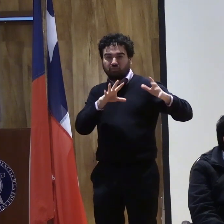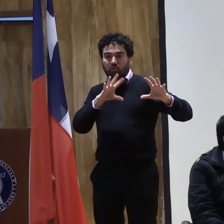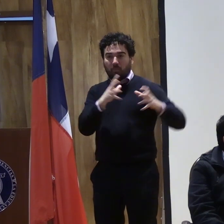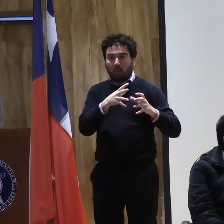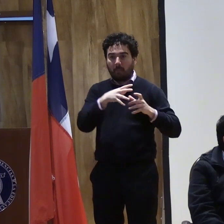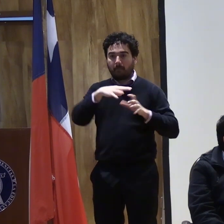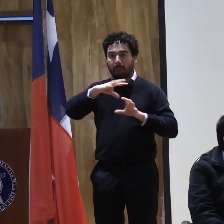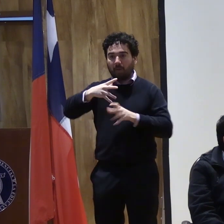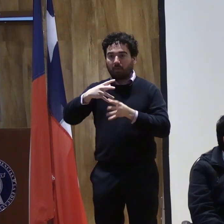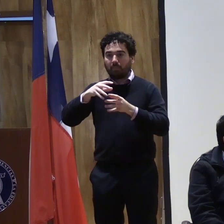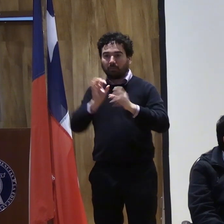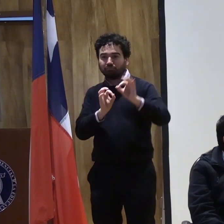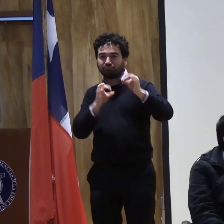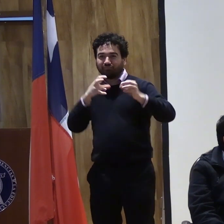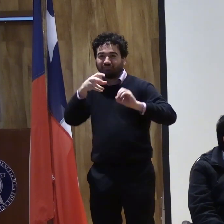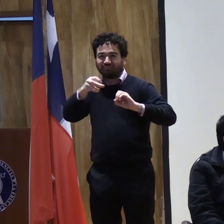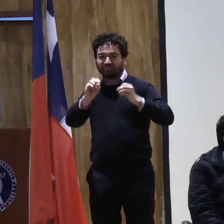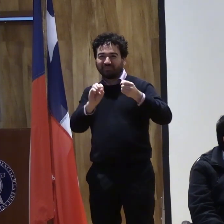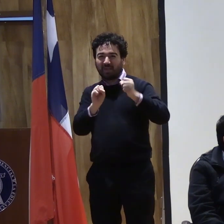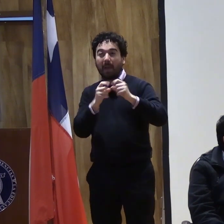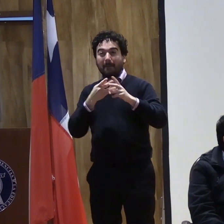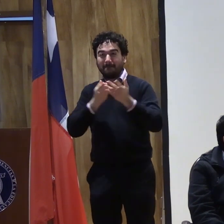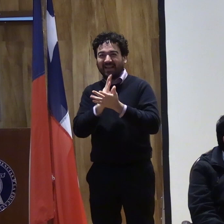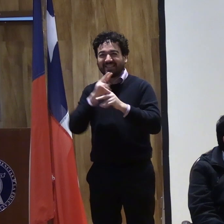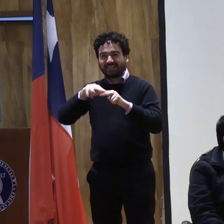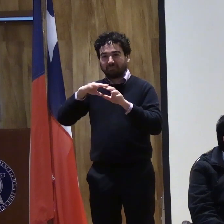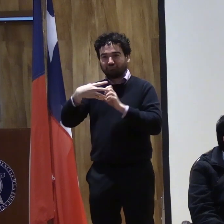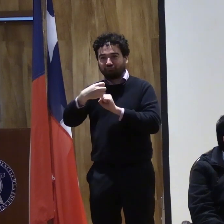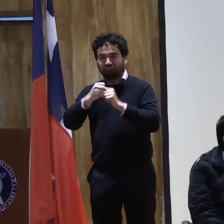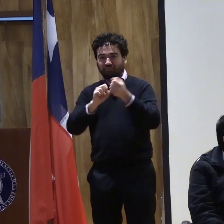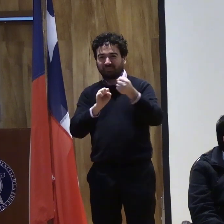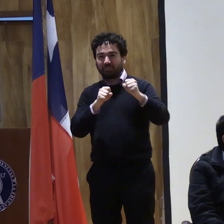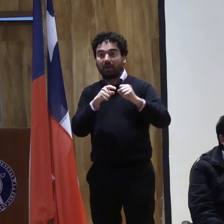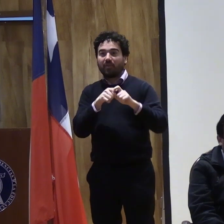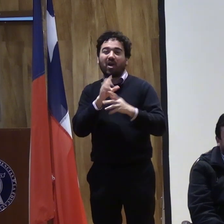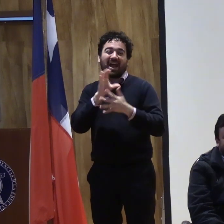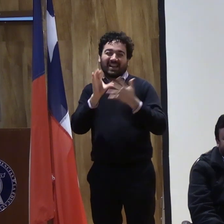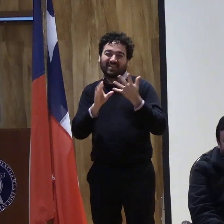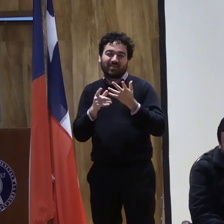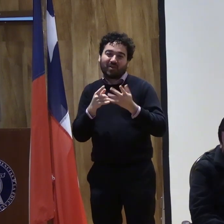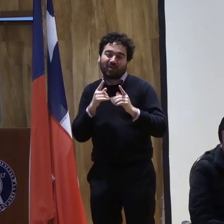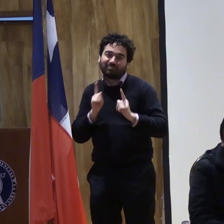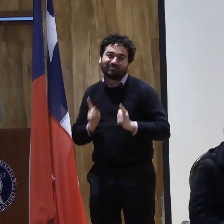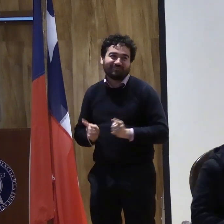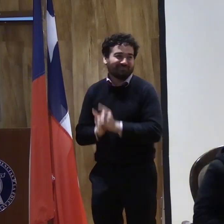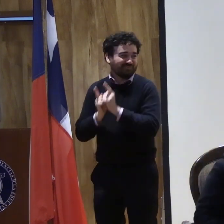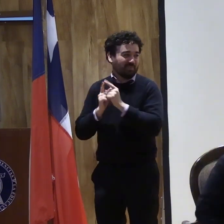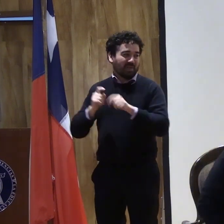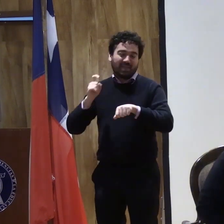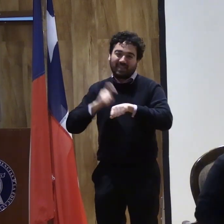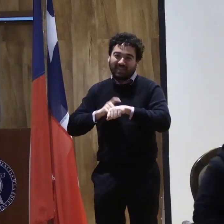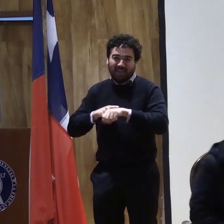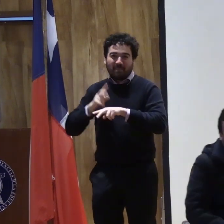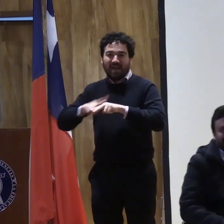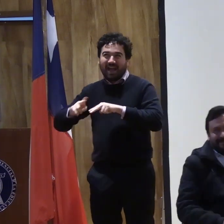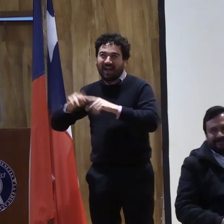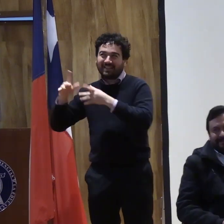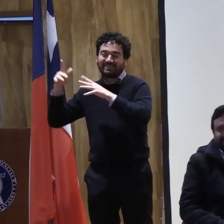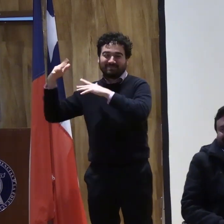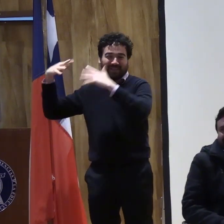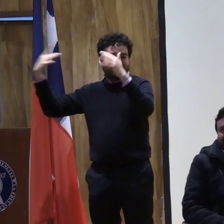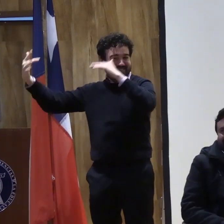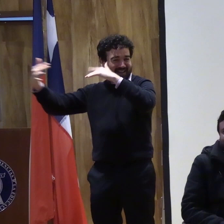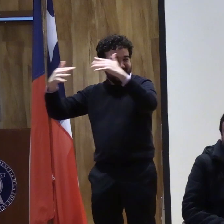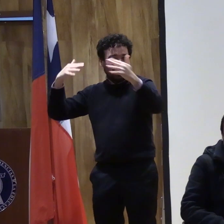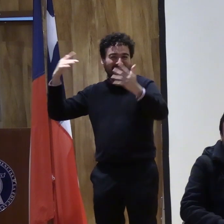hay una característica, estoy resumiendo lo que explico en el libro Somos polvo de estrella, voy a hablar